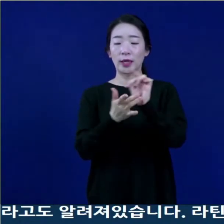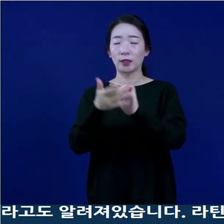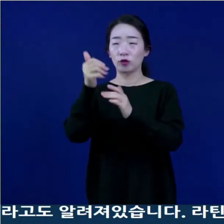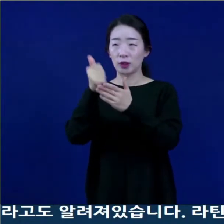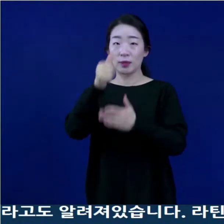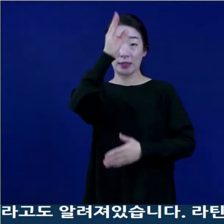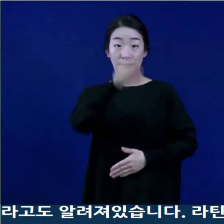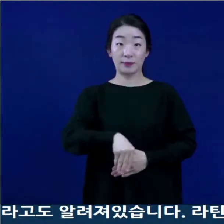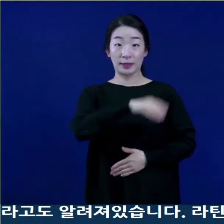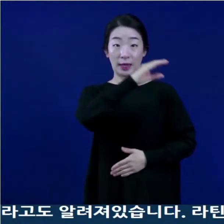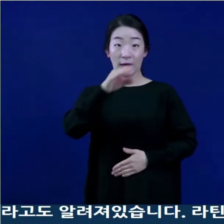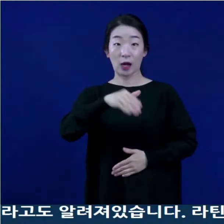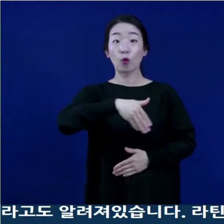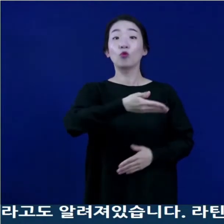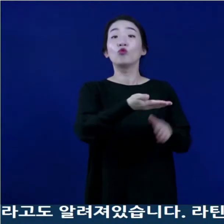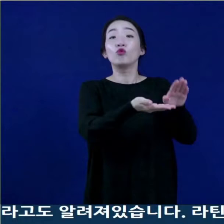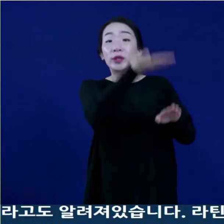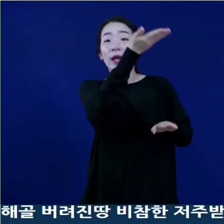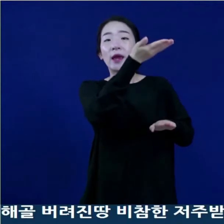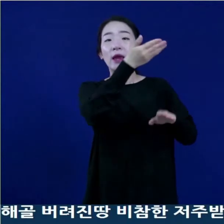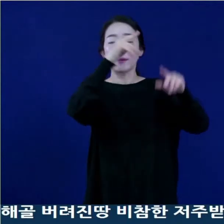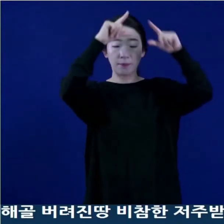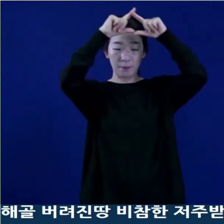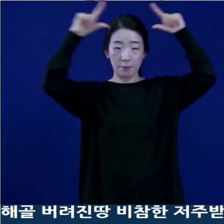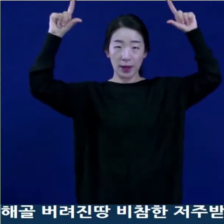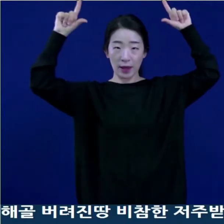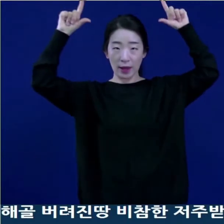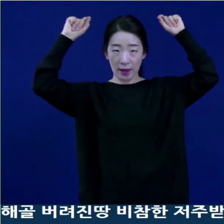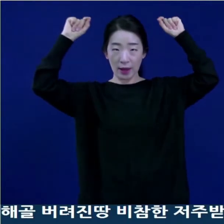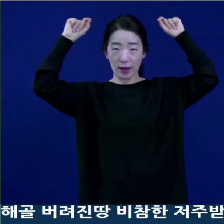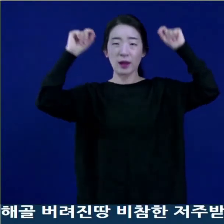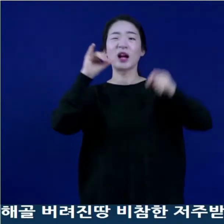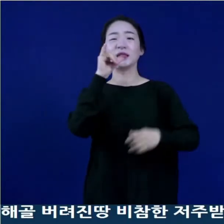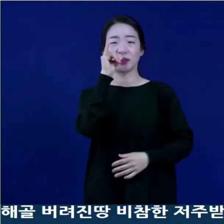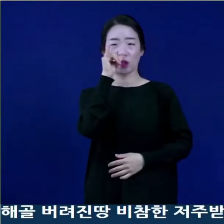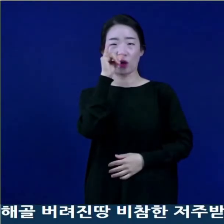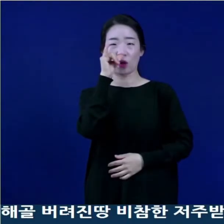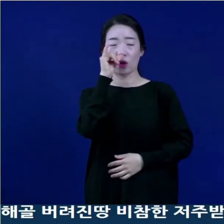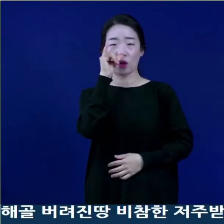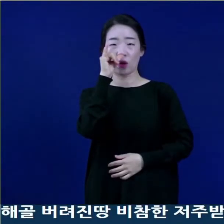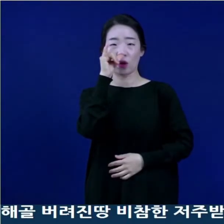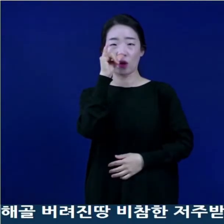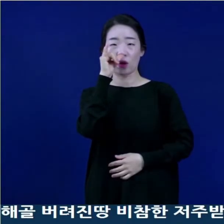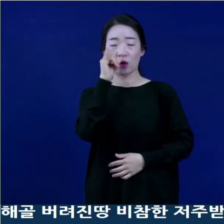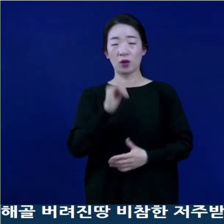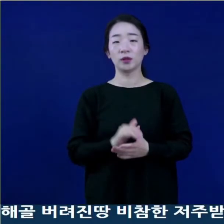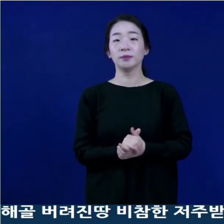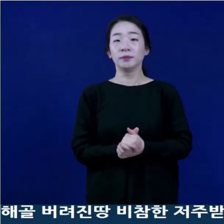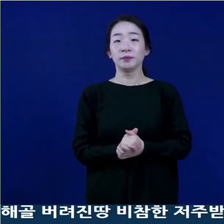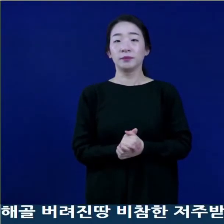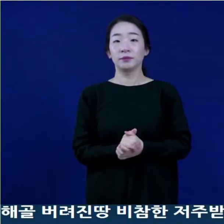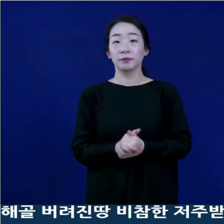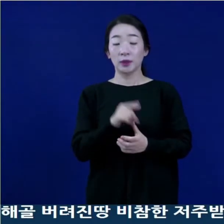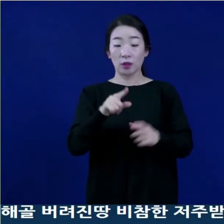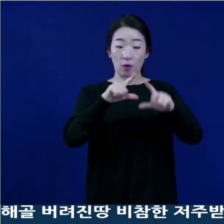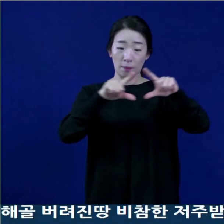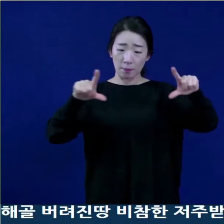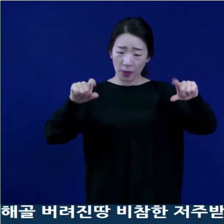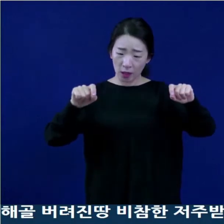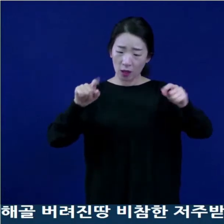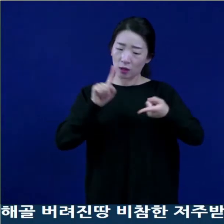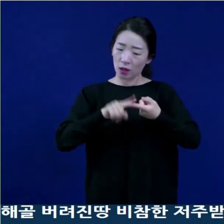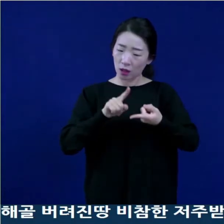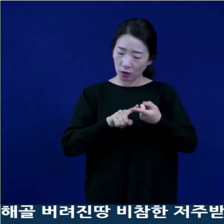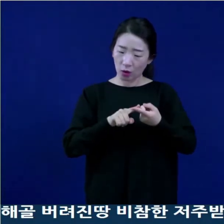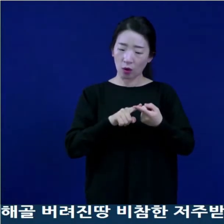걸려 있었습니다. 무엇일까요? 패가 걸려 있었습니다. 요한은 이 패에 대해서